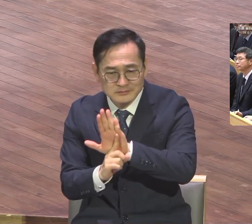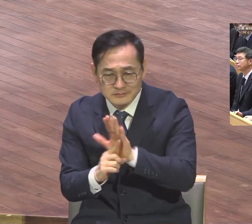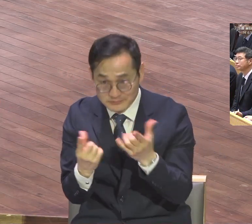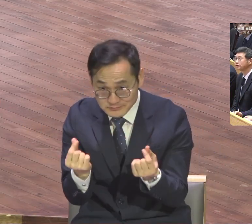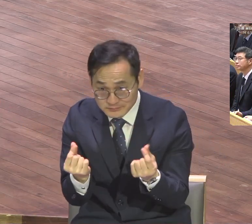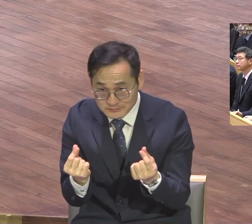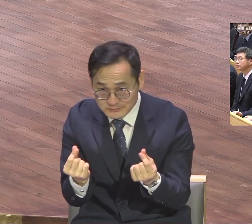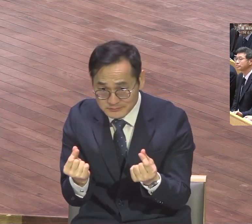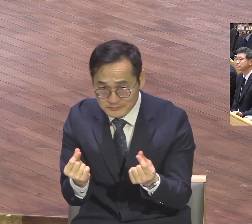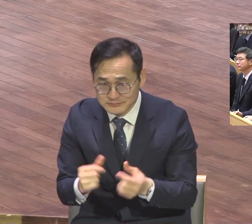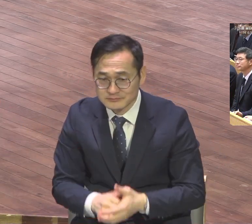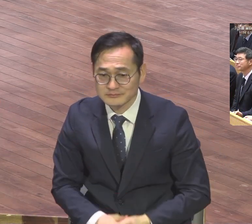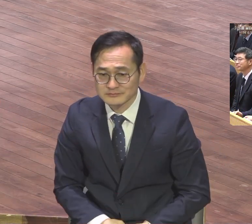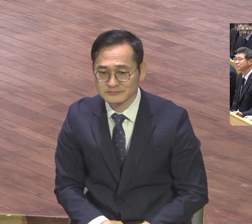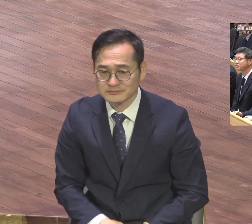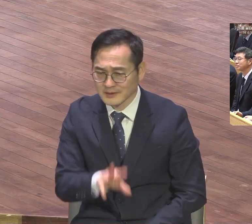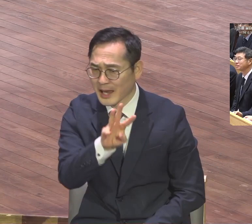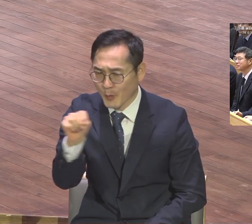우리 예원교회